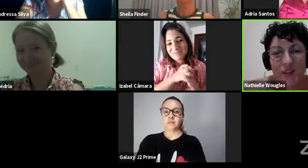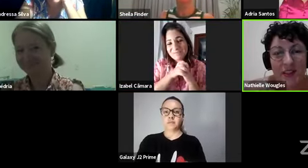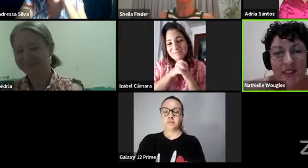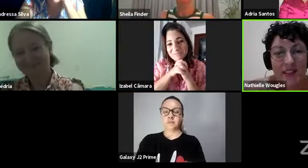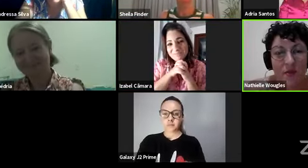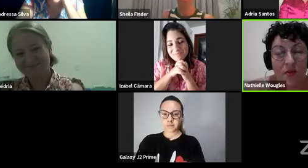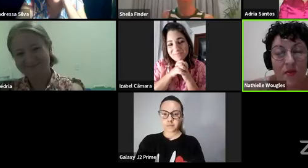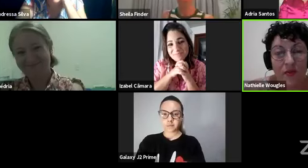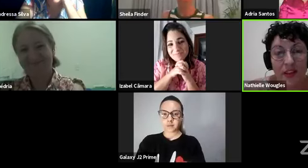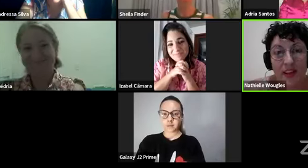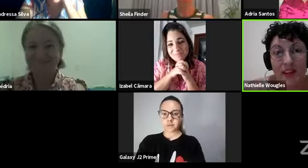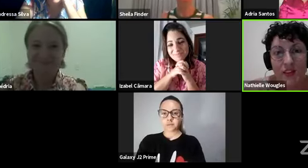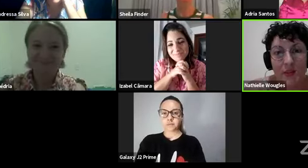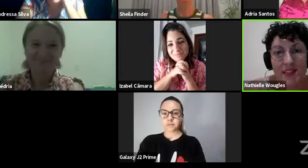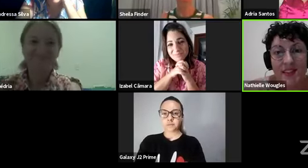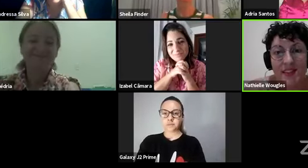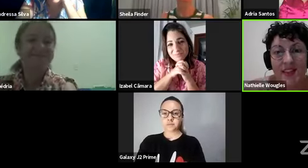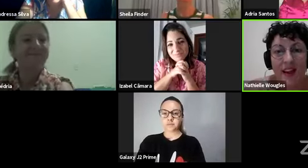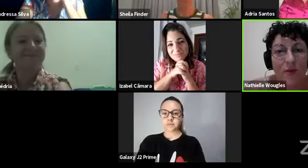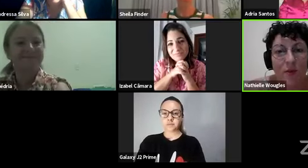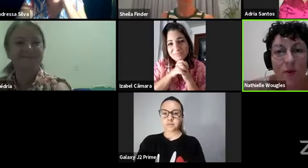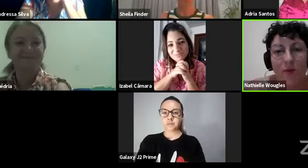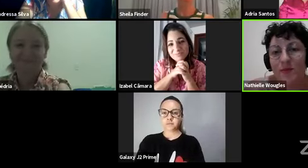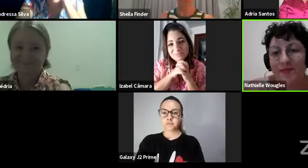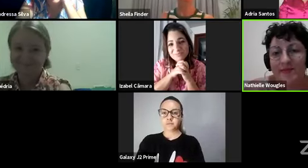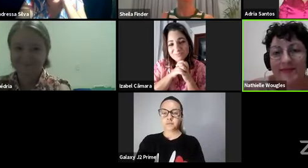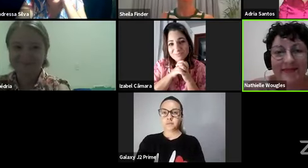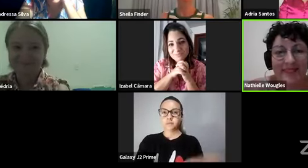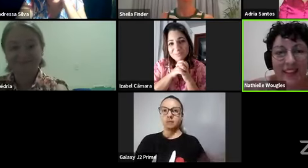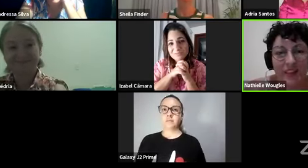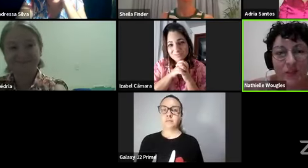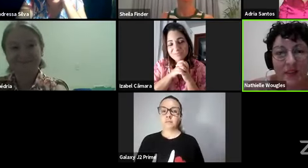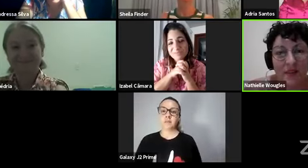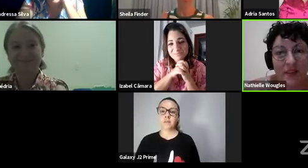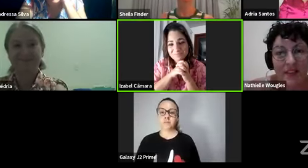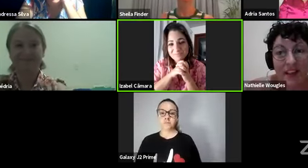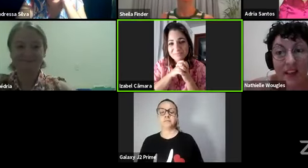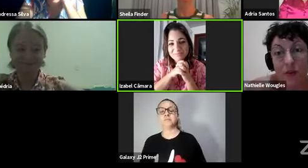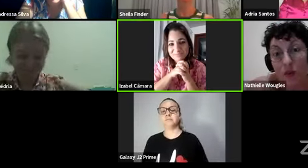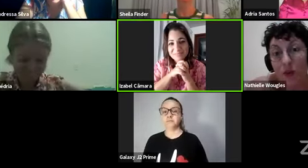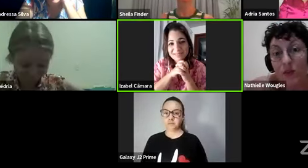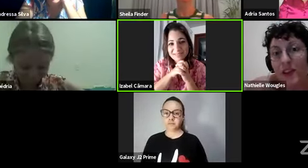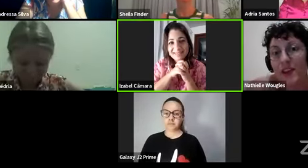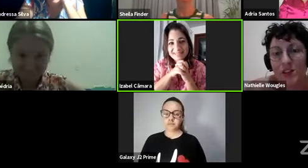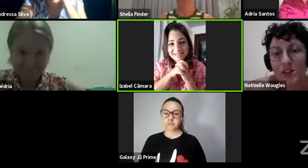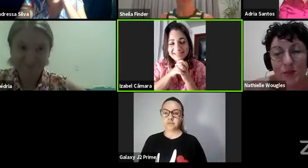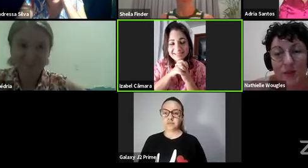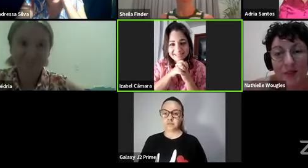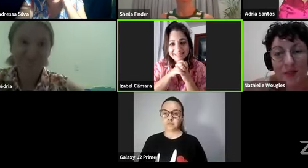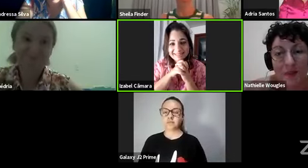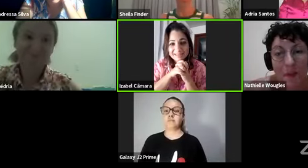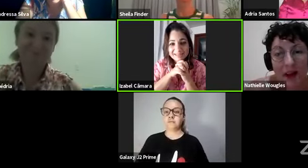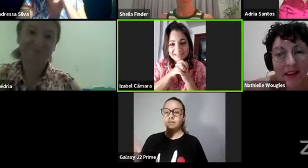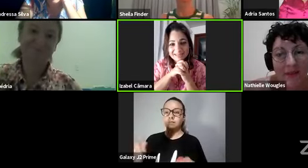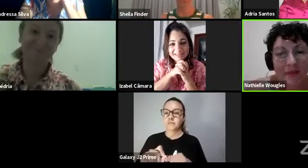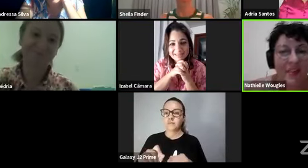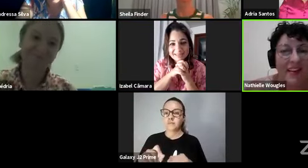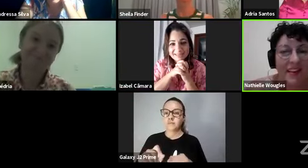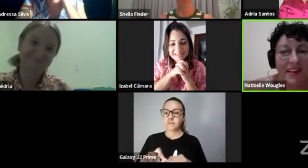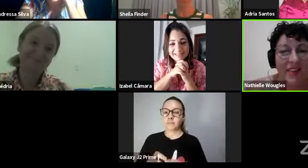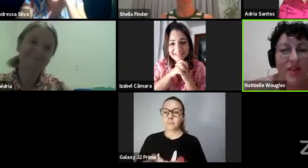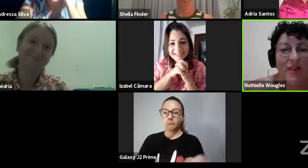A gente precisa ouvir, a gente precisa estar com, né? A gente precisa fazer com, né? A gente não precisa fazer